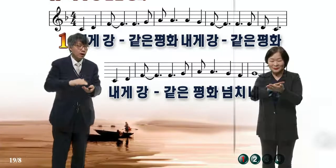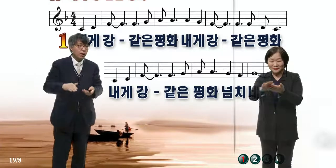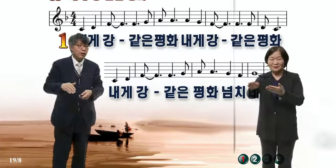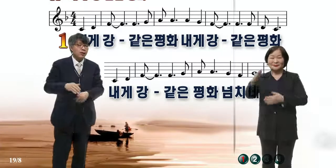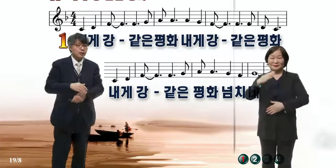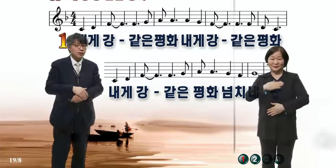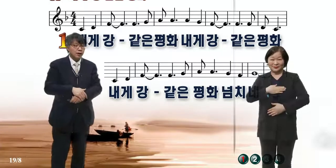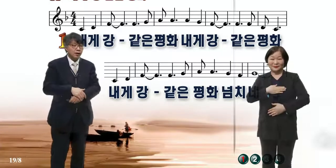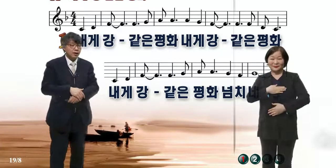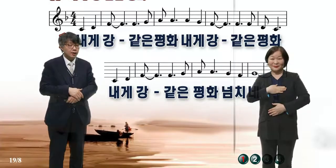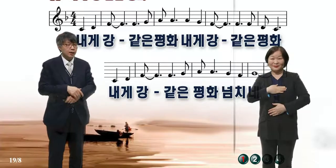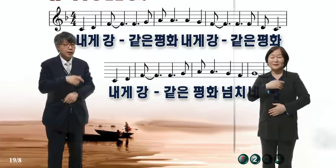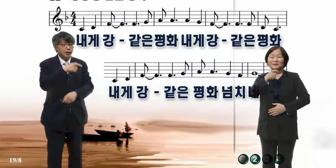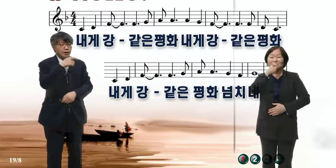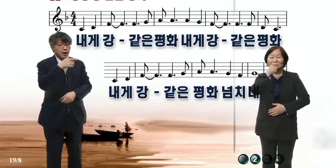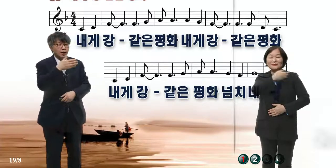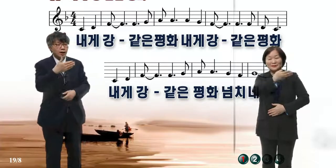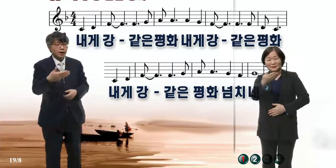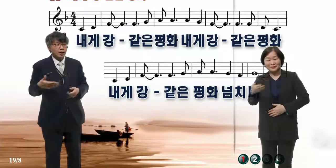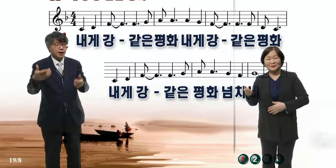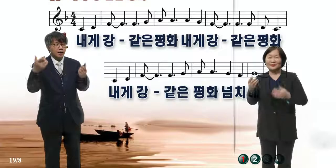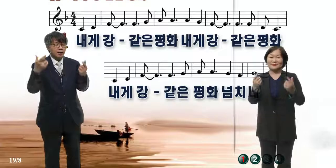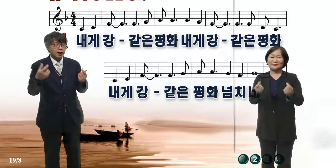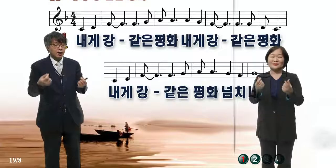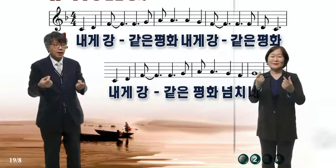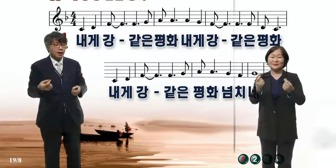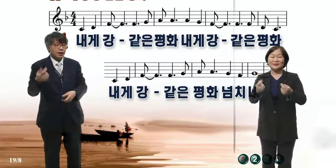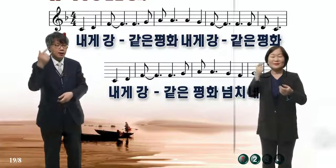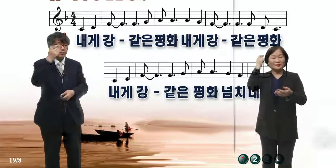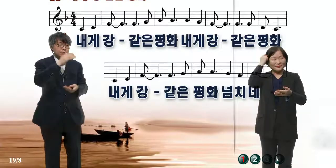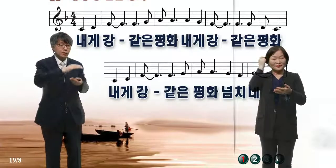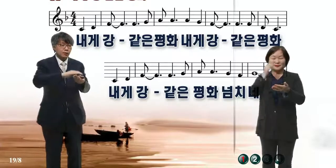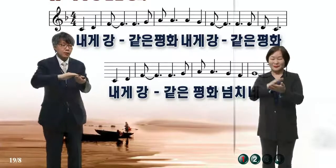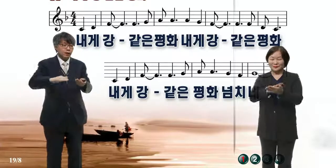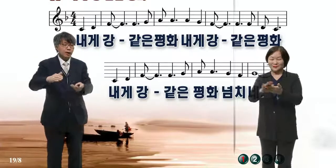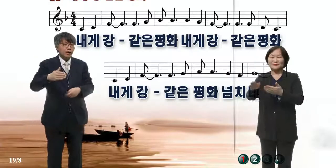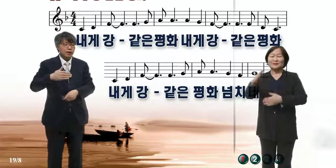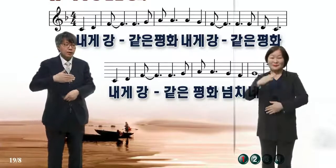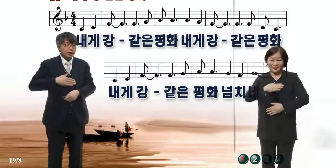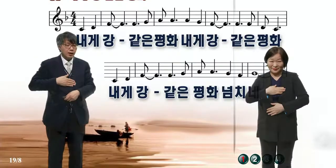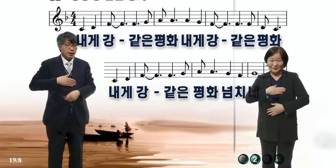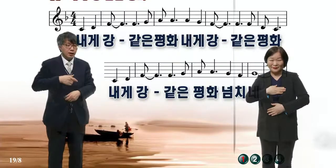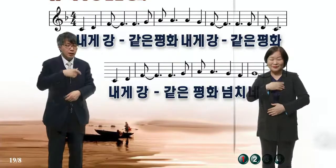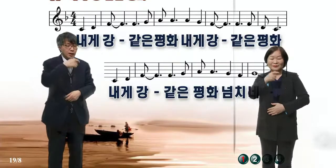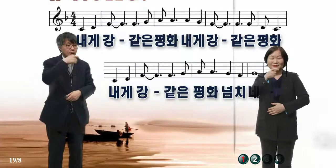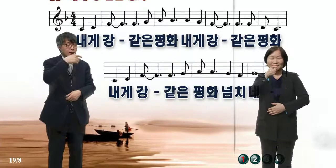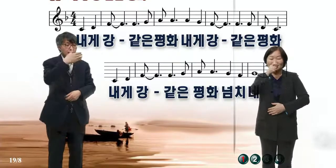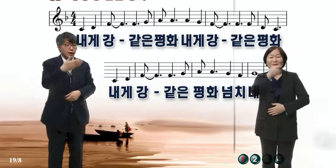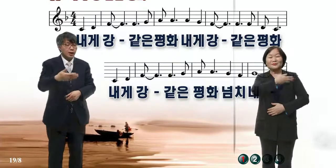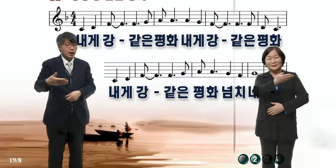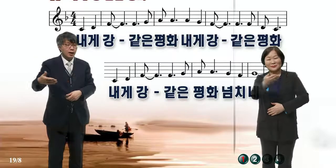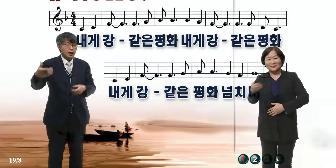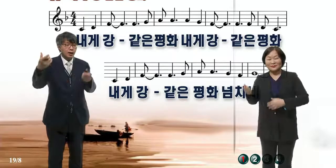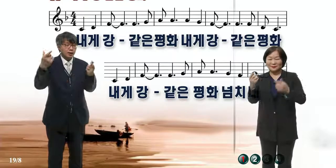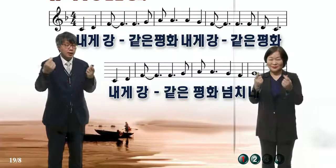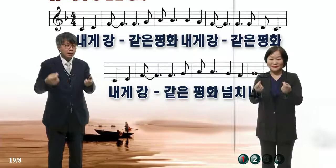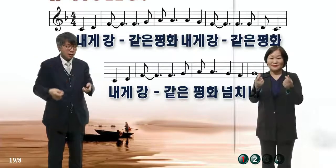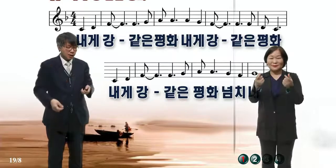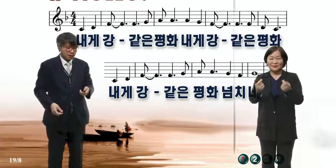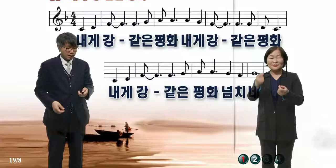평화. 내게 강 같은 평화. 내게 강